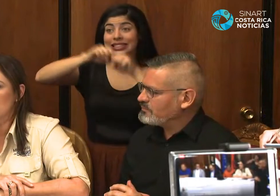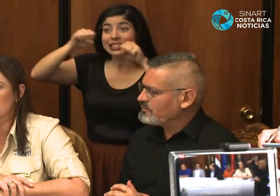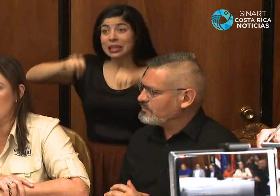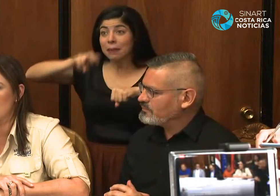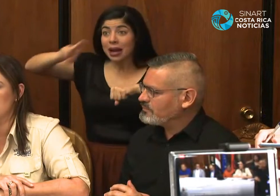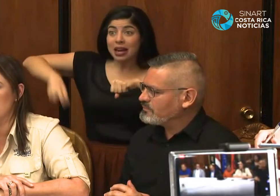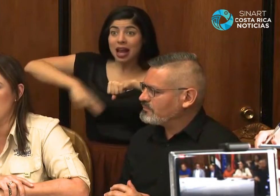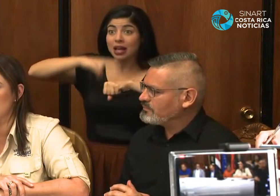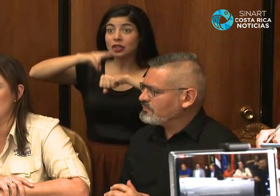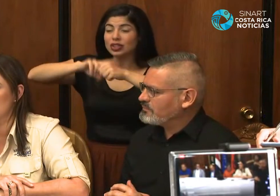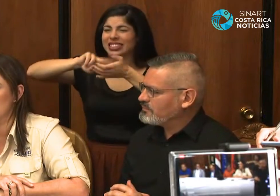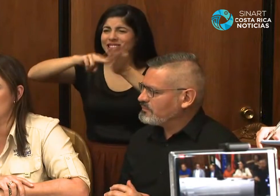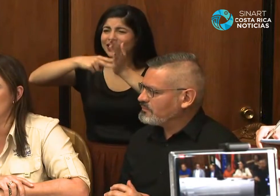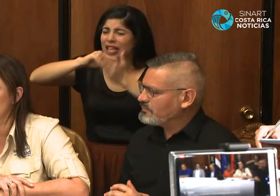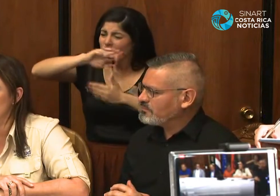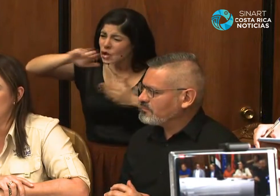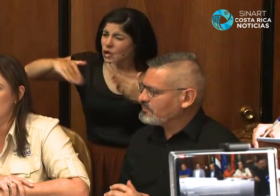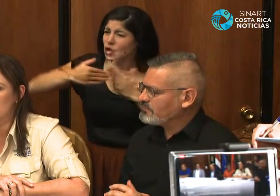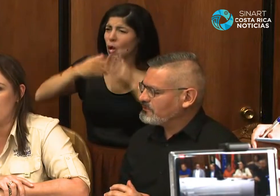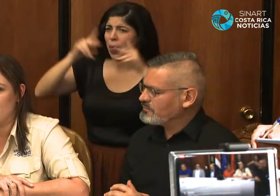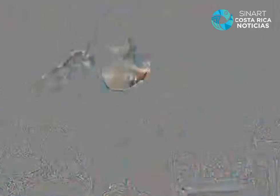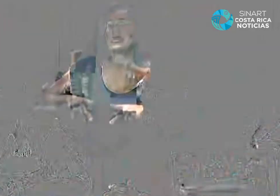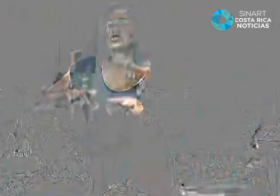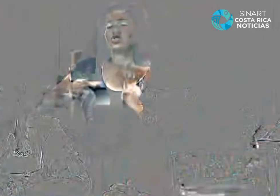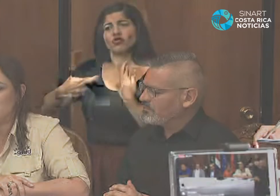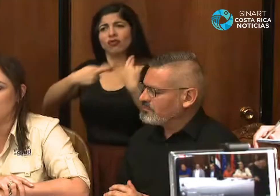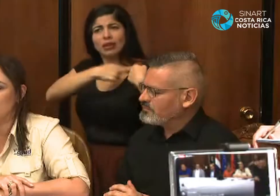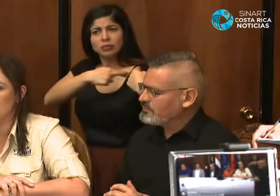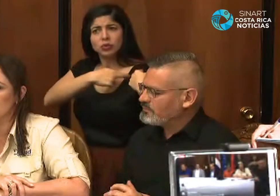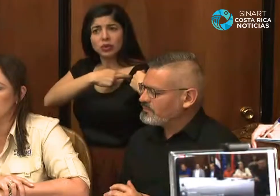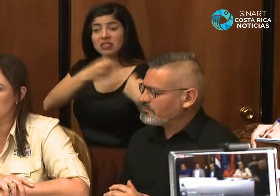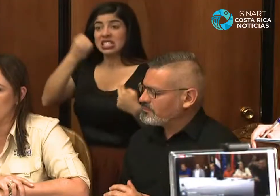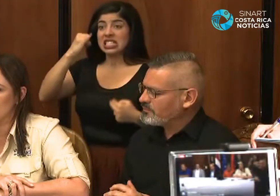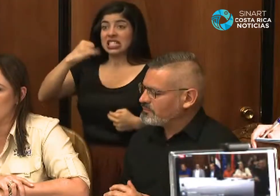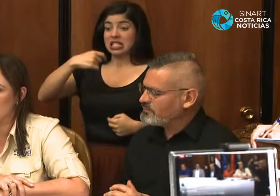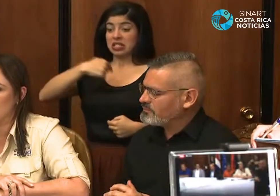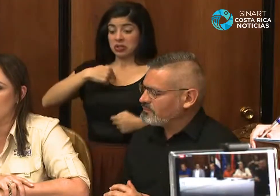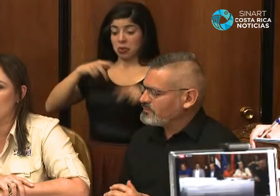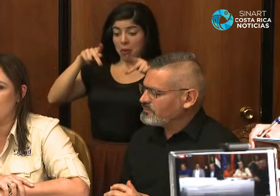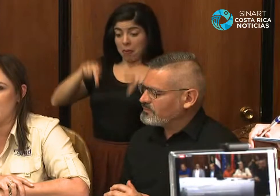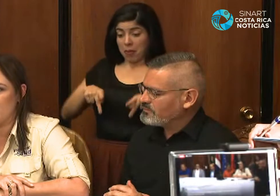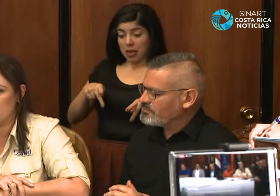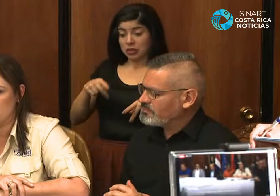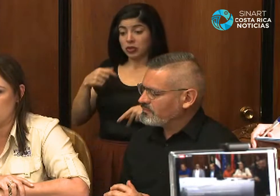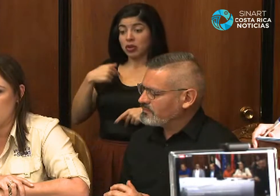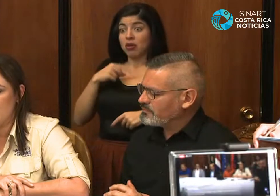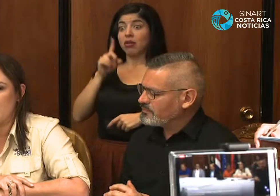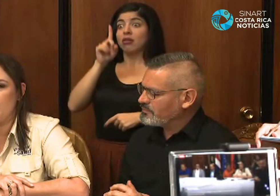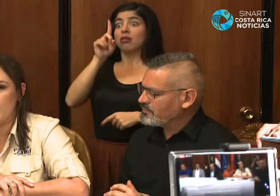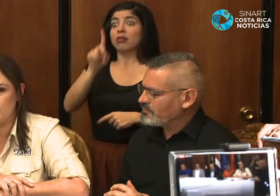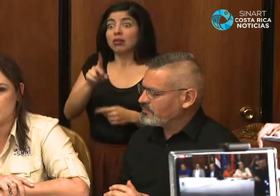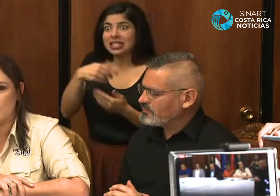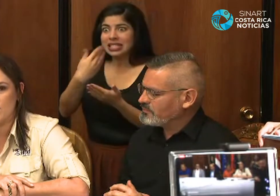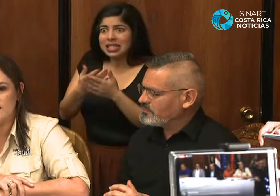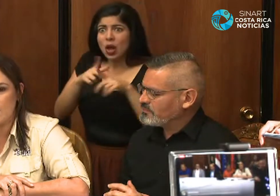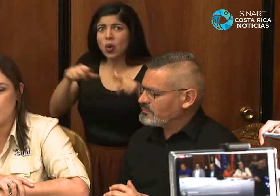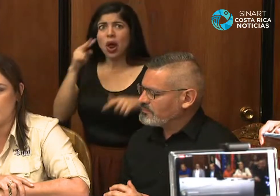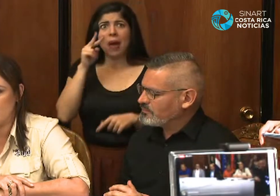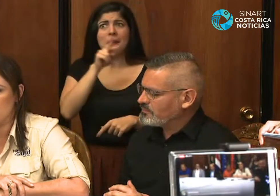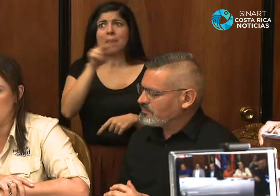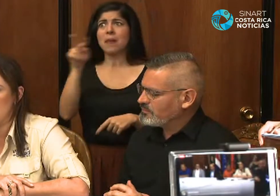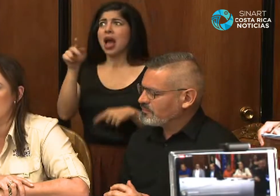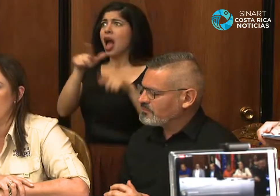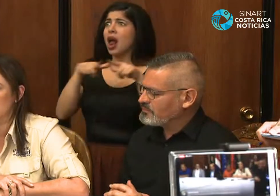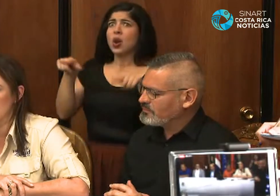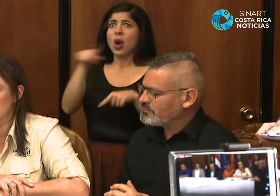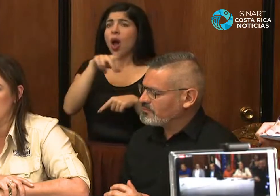Riesgo, todos y cada uno de nosotros somos responsables. Y si nosotros estamos llegando a un lugar de estos y vemos que no está